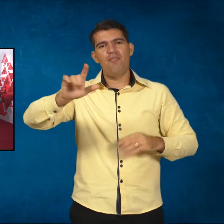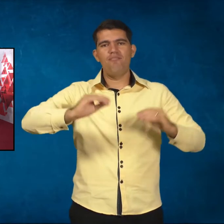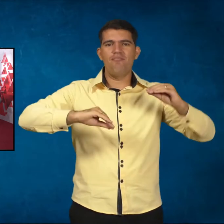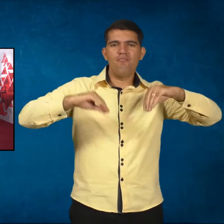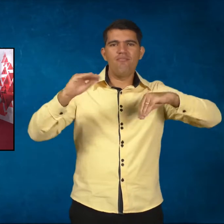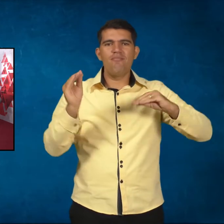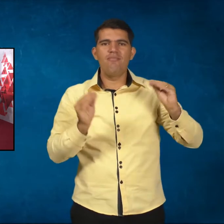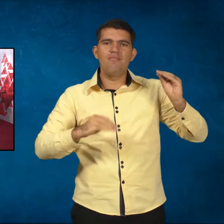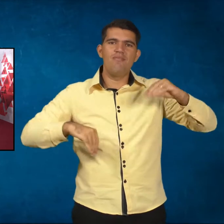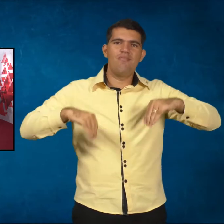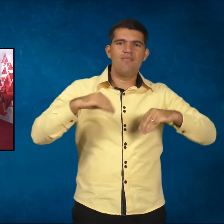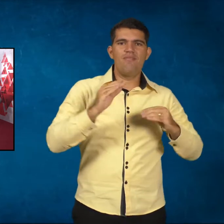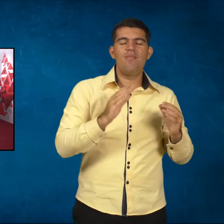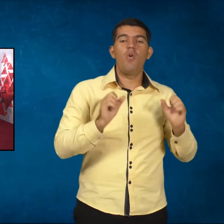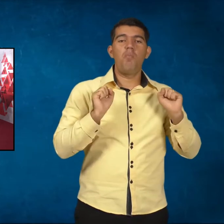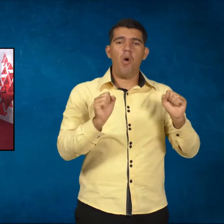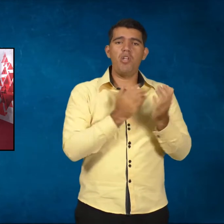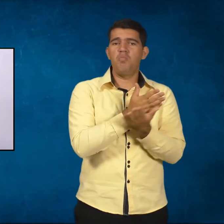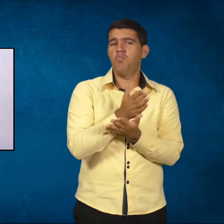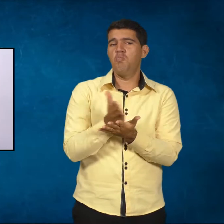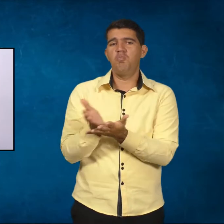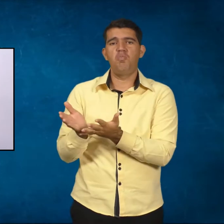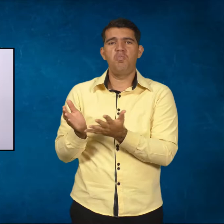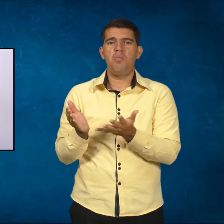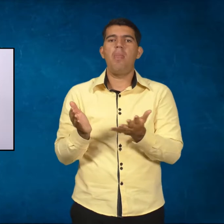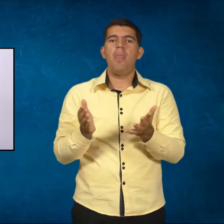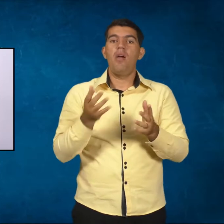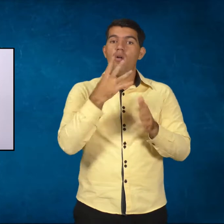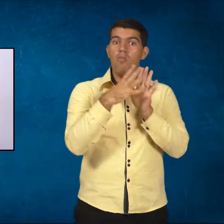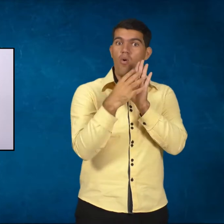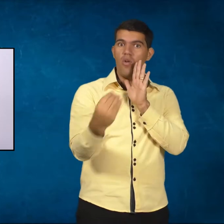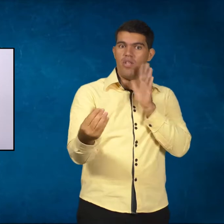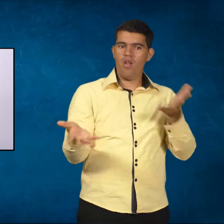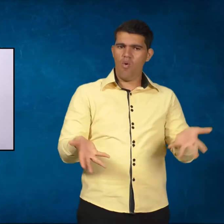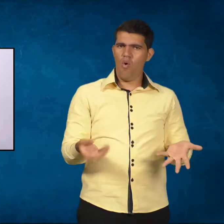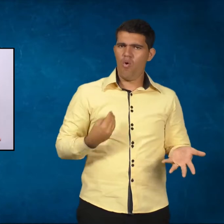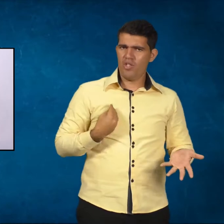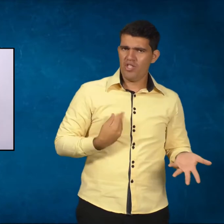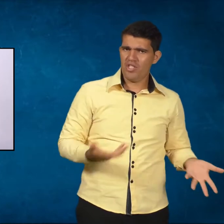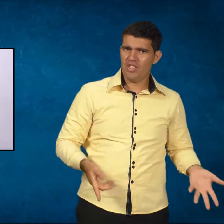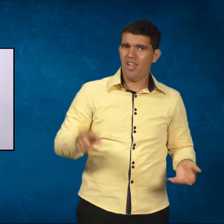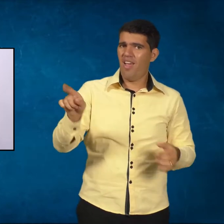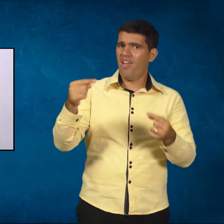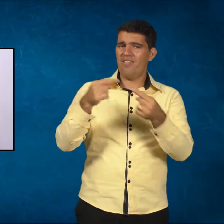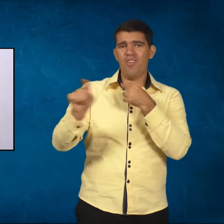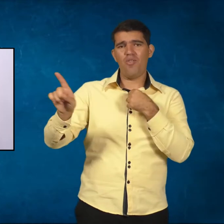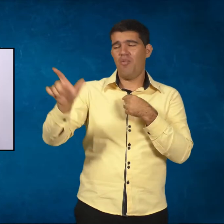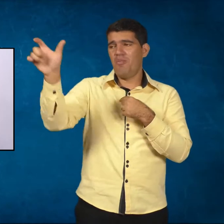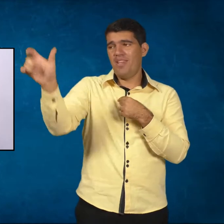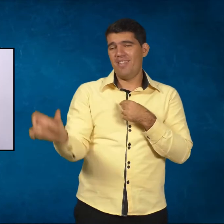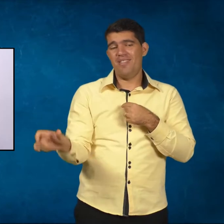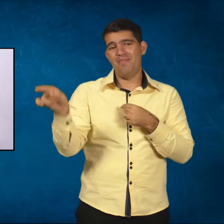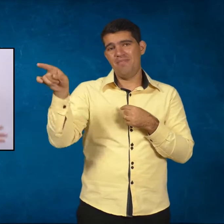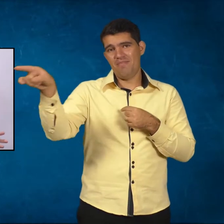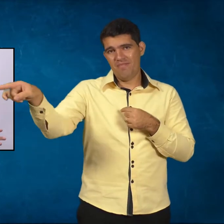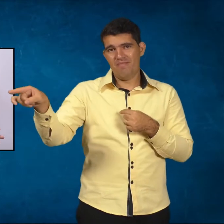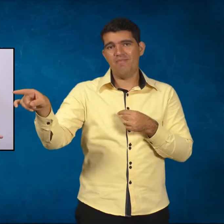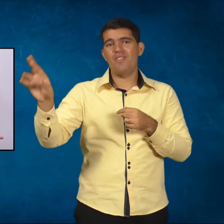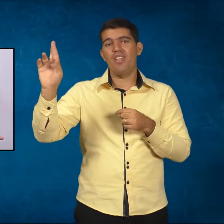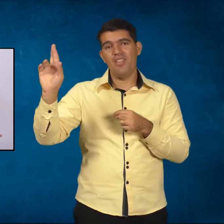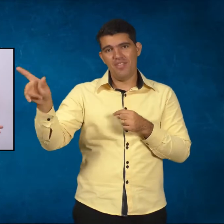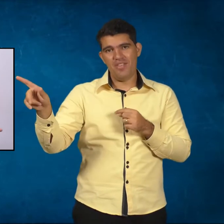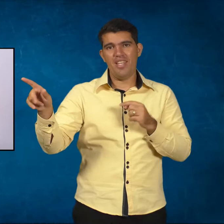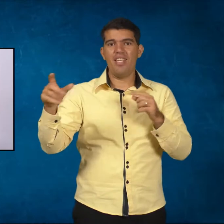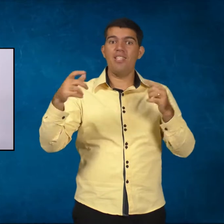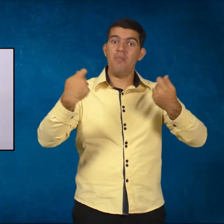ainda decidido quando maria clara fala o modelo escolar existente ele se distancia desse público que também é diferente então parece